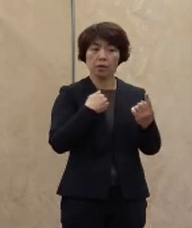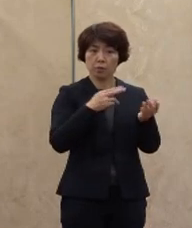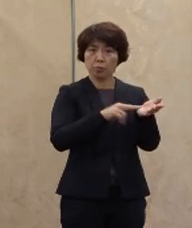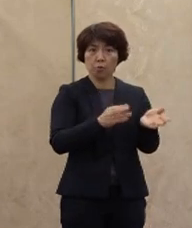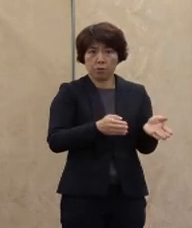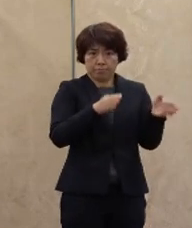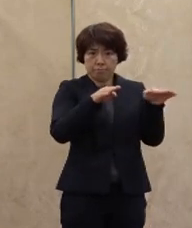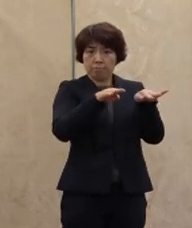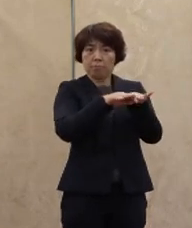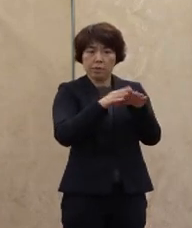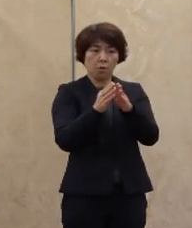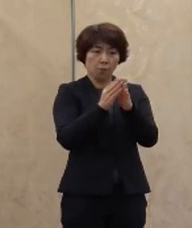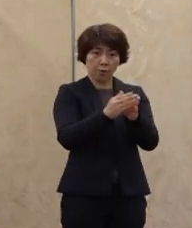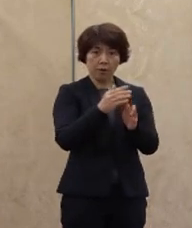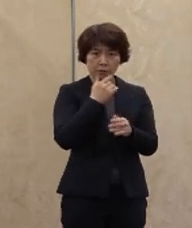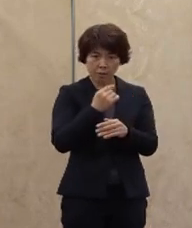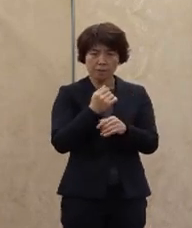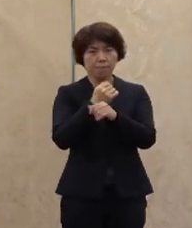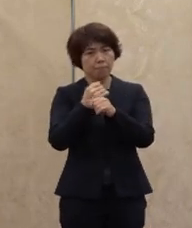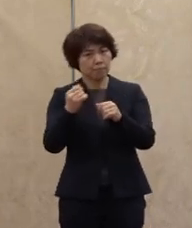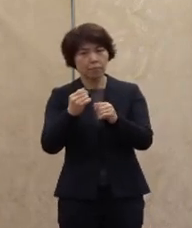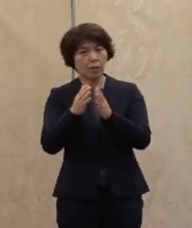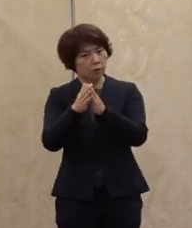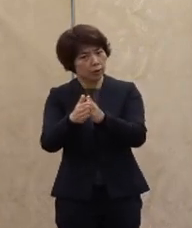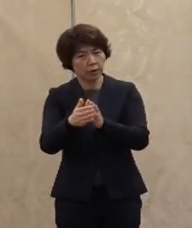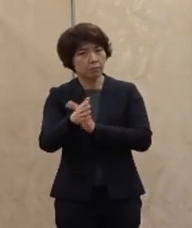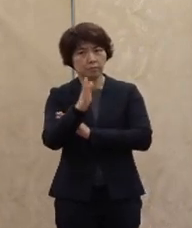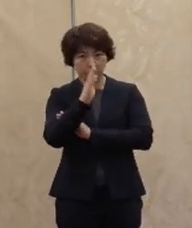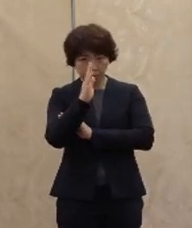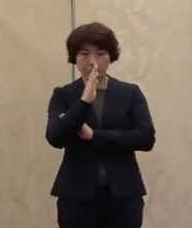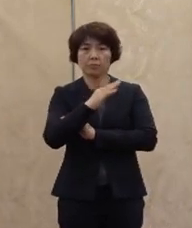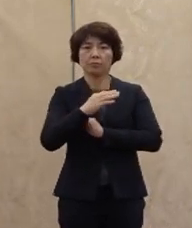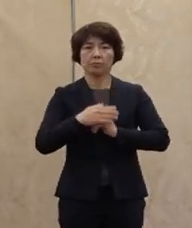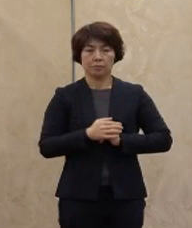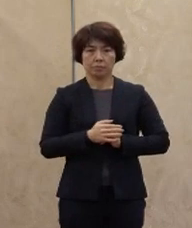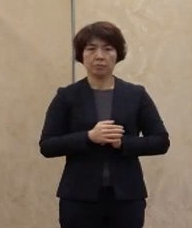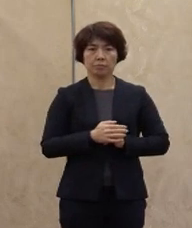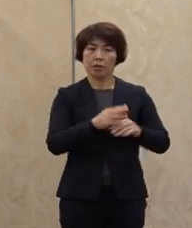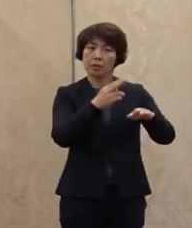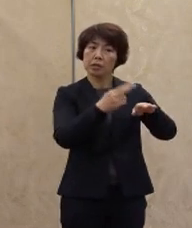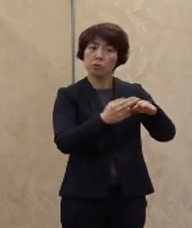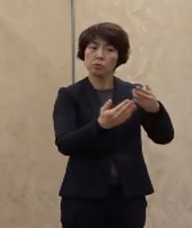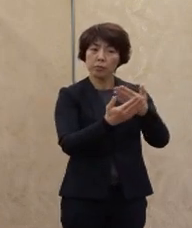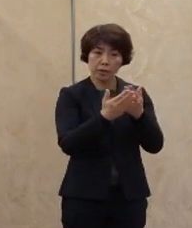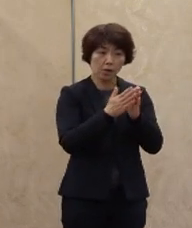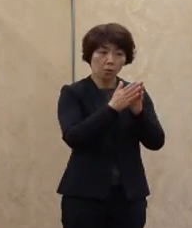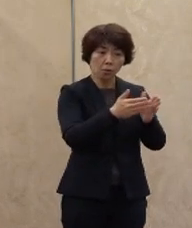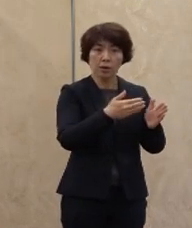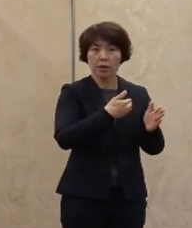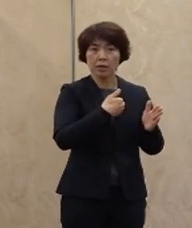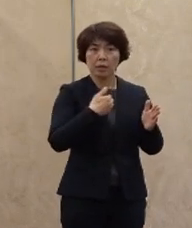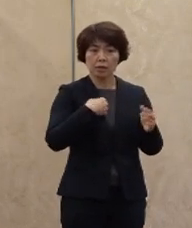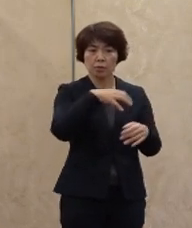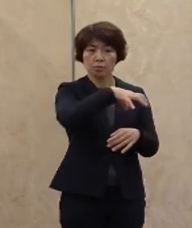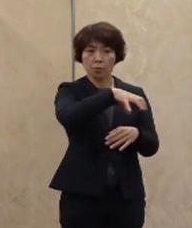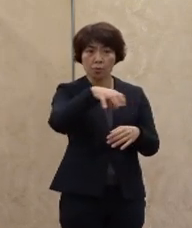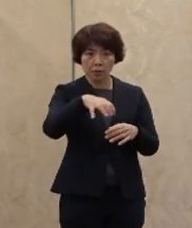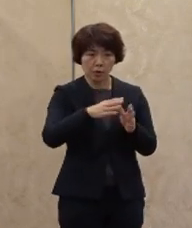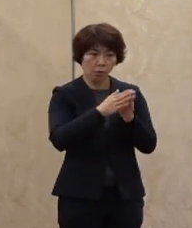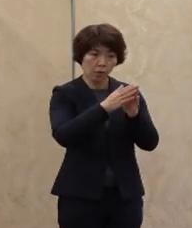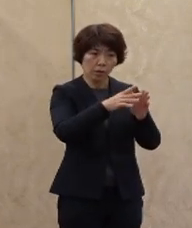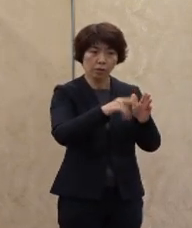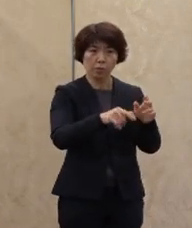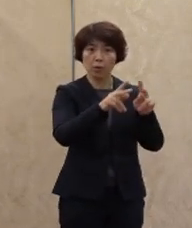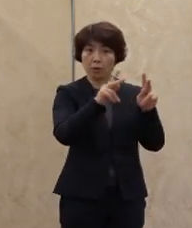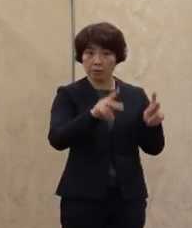ただ全ての病院にお願いするつもりはなくて、技術的にできる病院にお願いした時の課題は何ですかという質問だというふうに把握したら、やっぱり先ほど